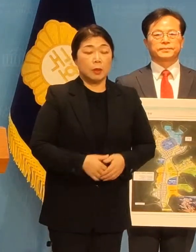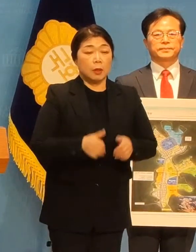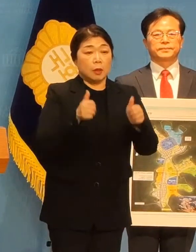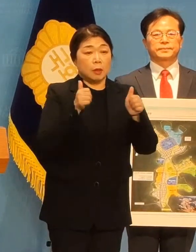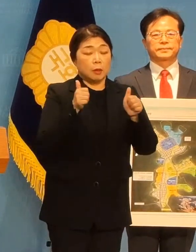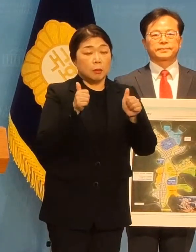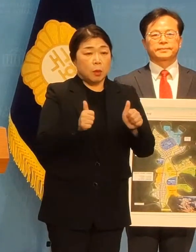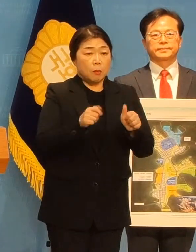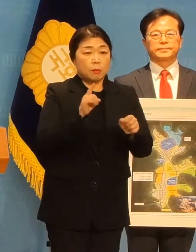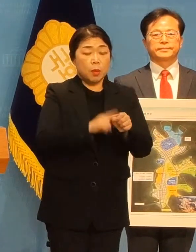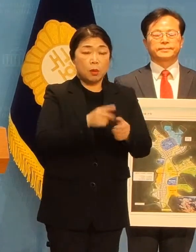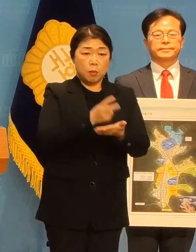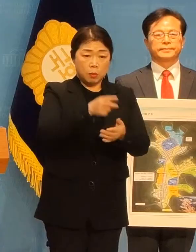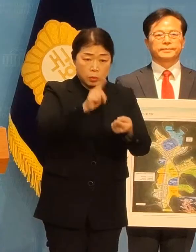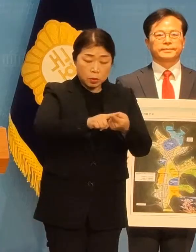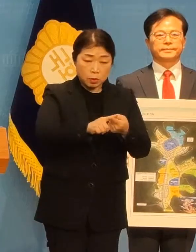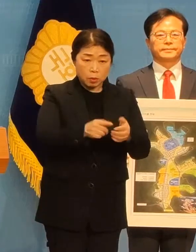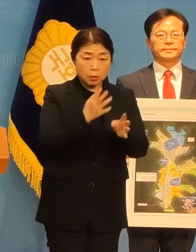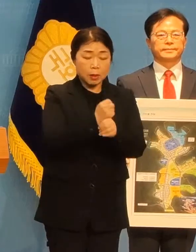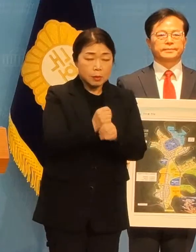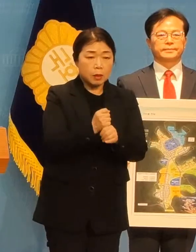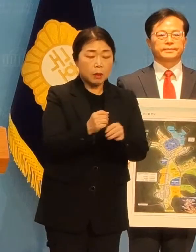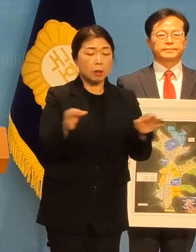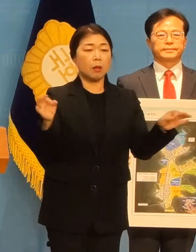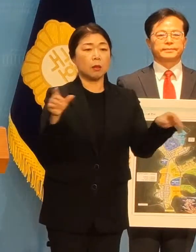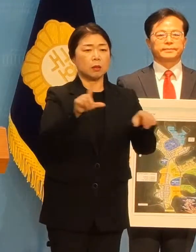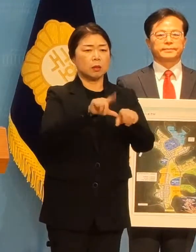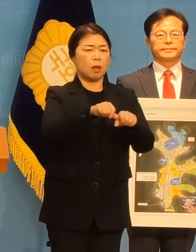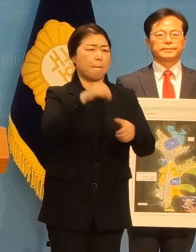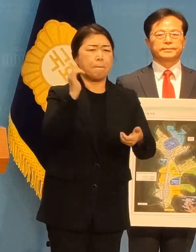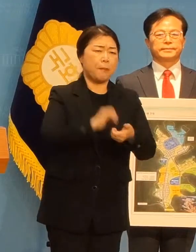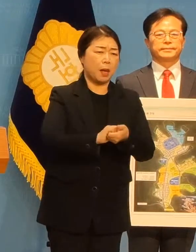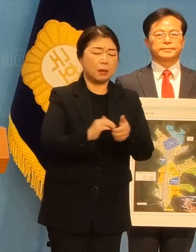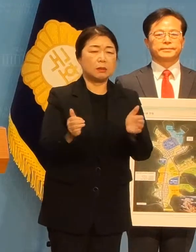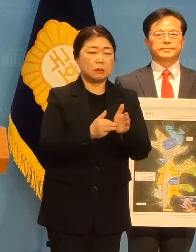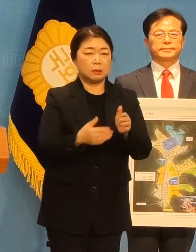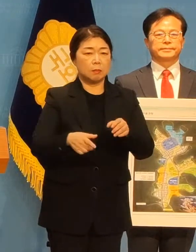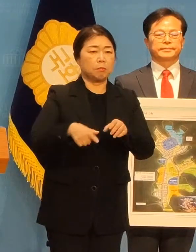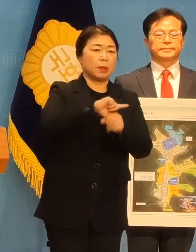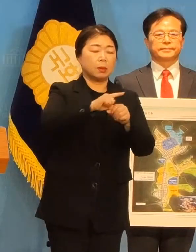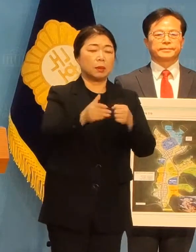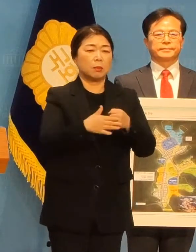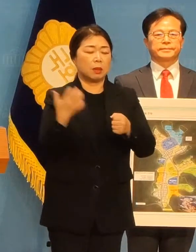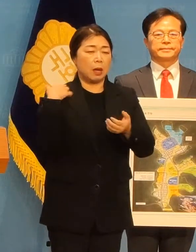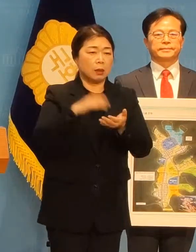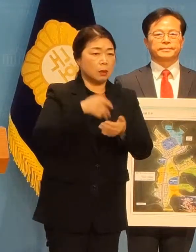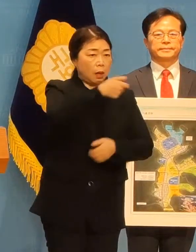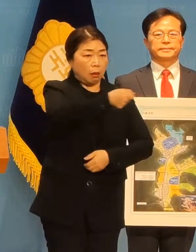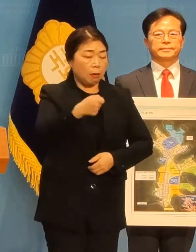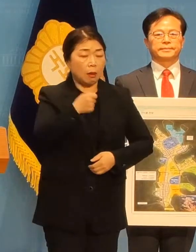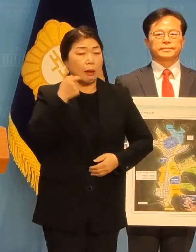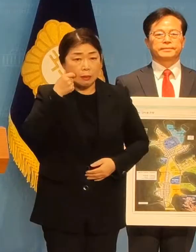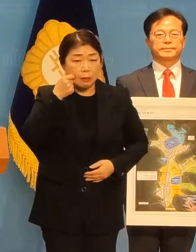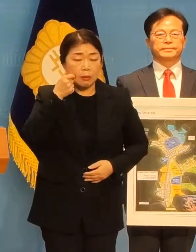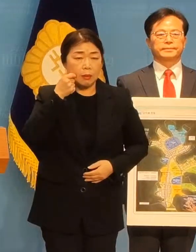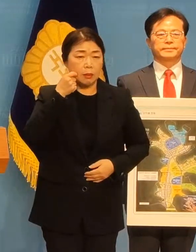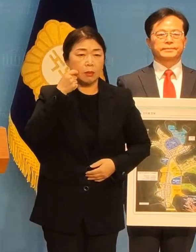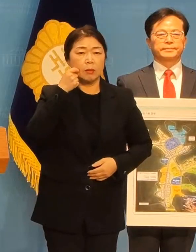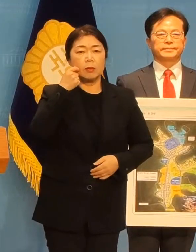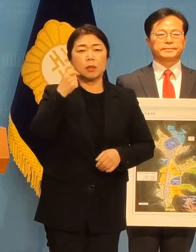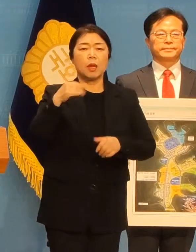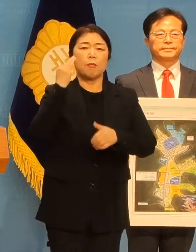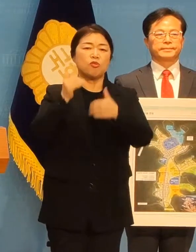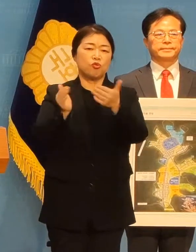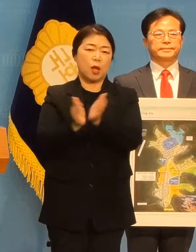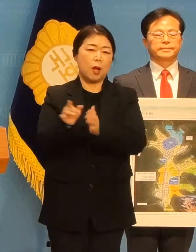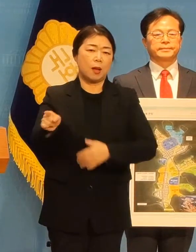공소시효가 사라졌다고 혹은 이미 소급이 불가능하다고